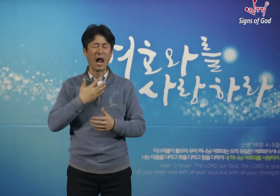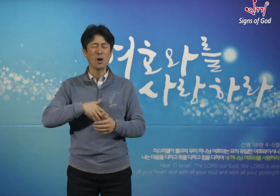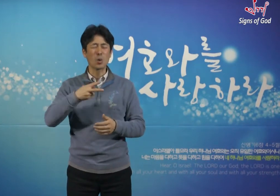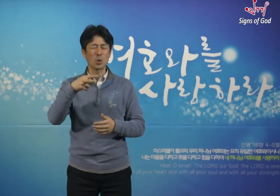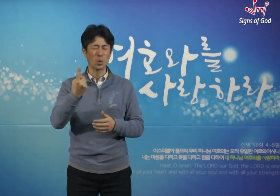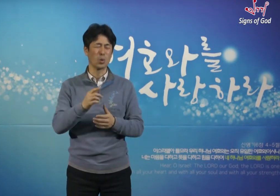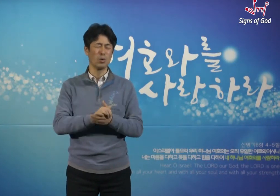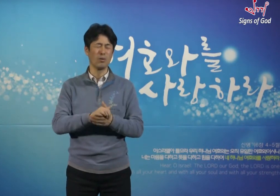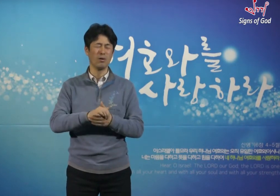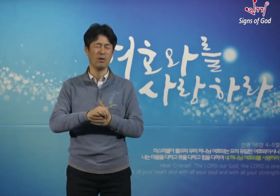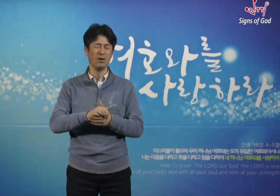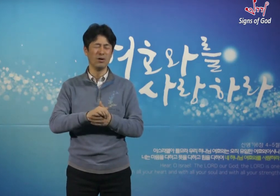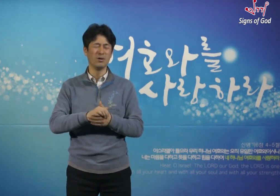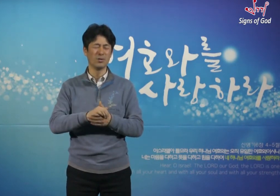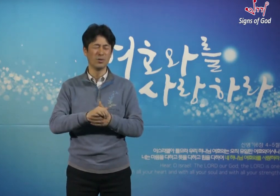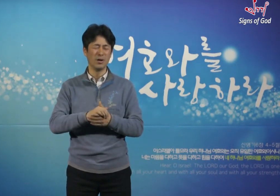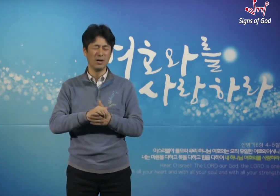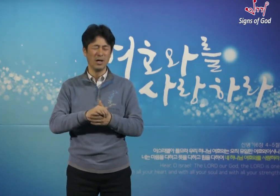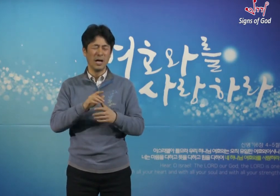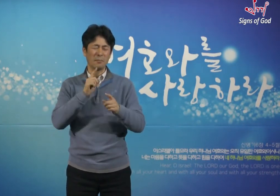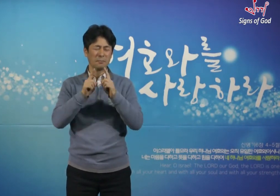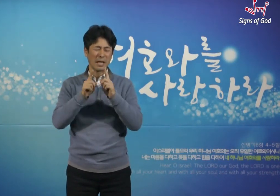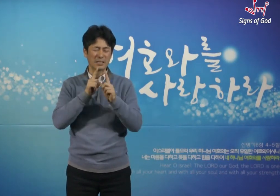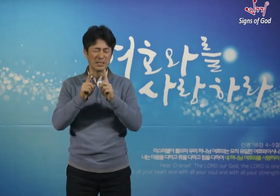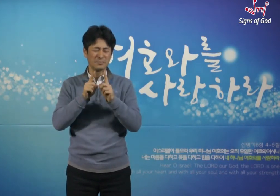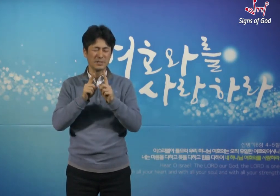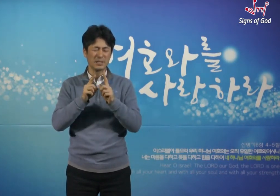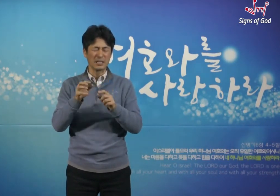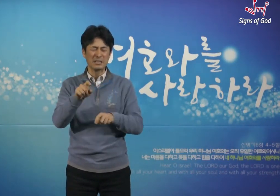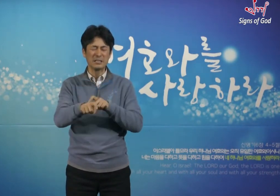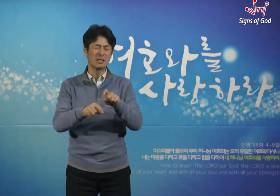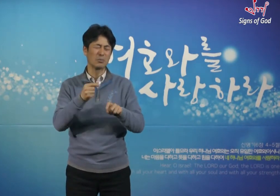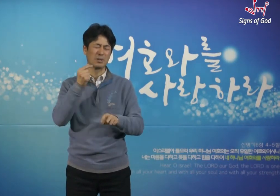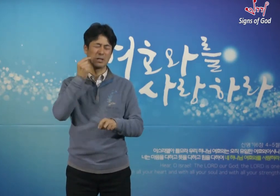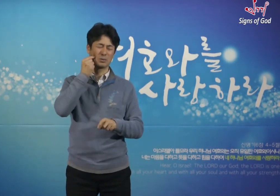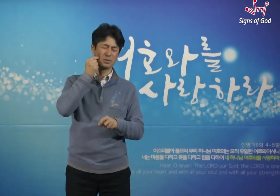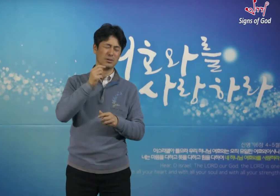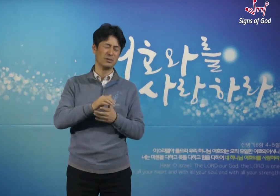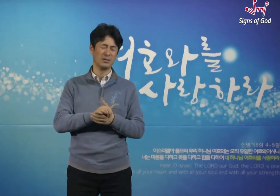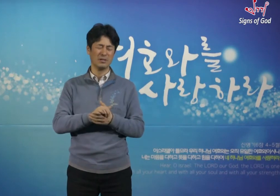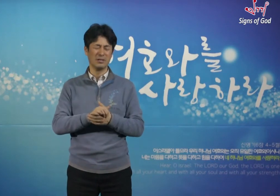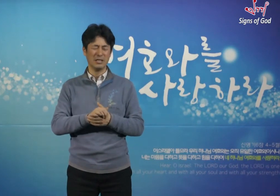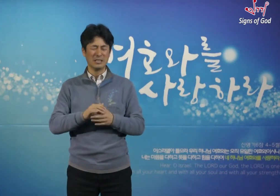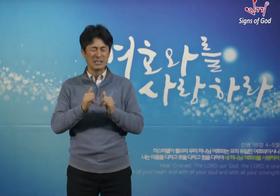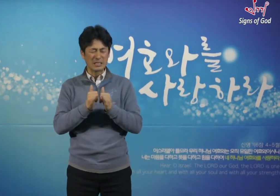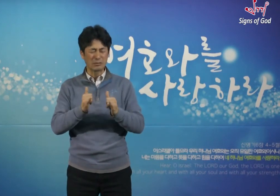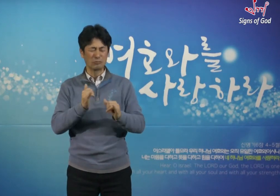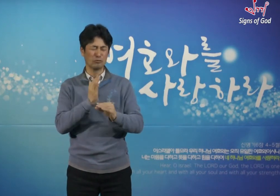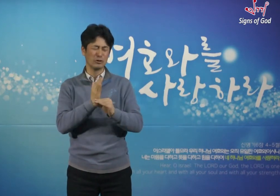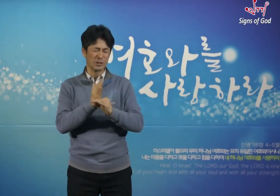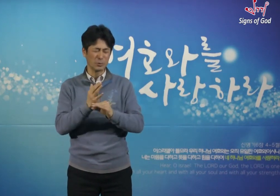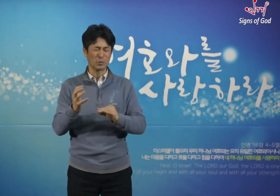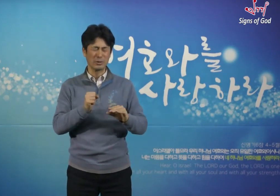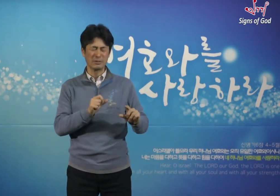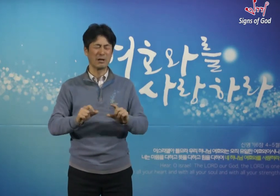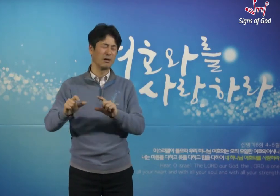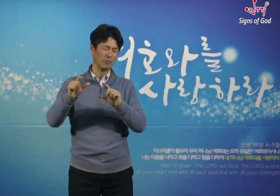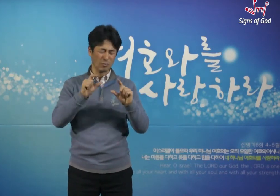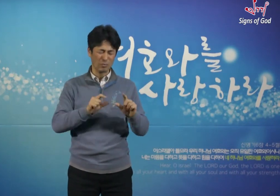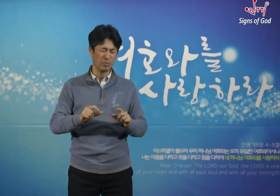복음을 알지 못합니다. 말을 실천하지 못하고 있습니다. 그들의 중심을 가지고